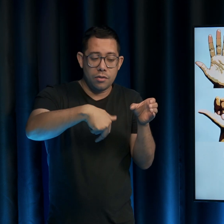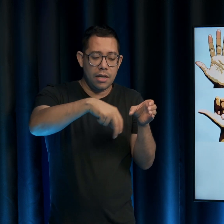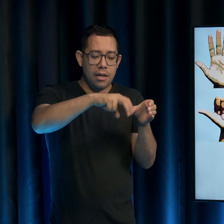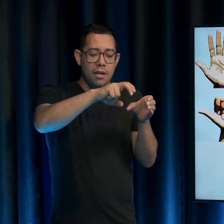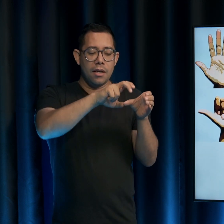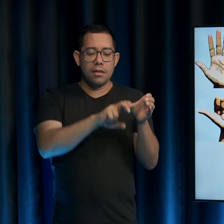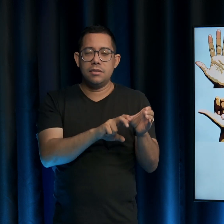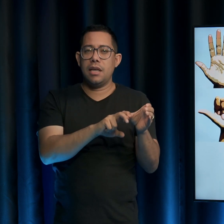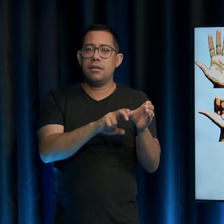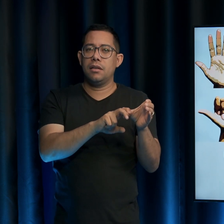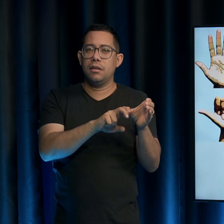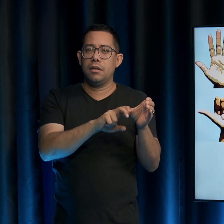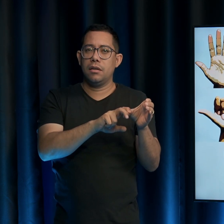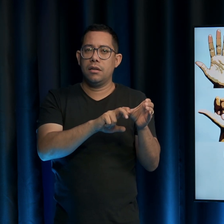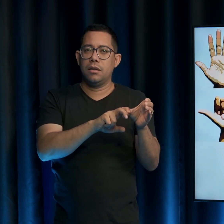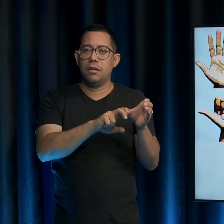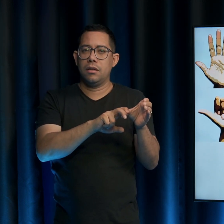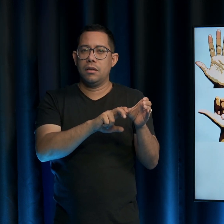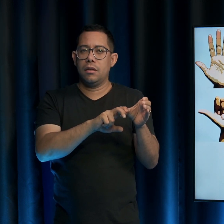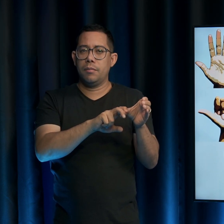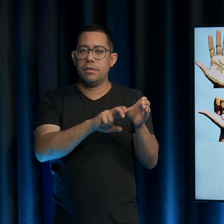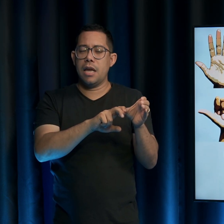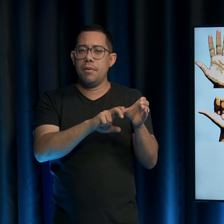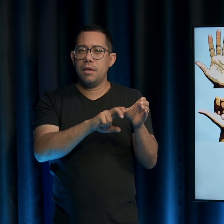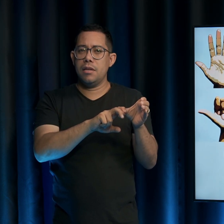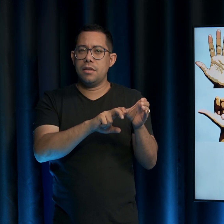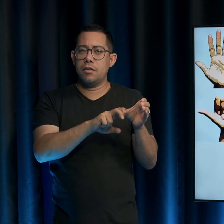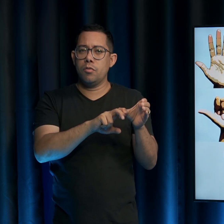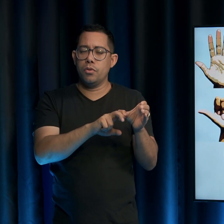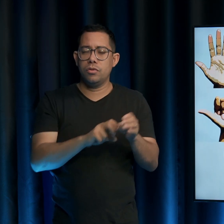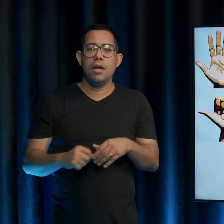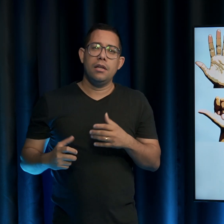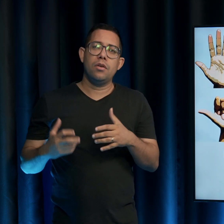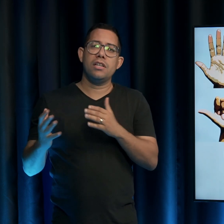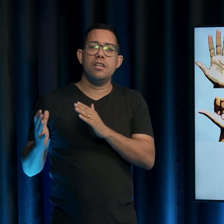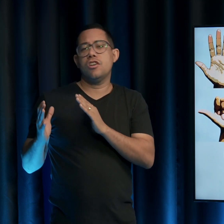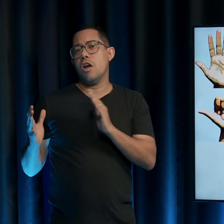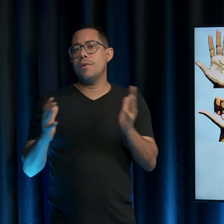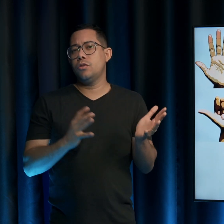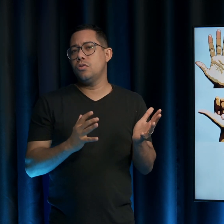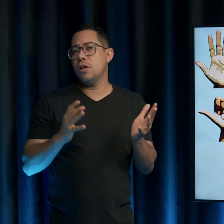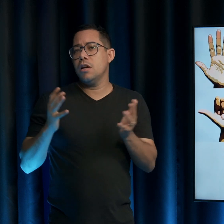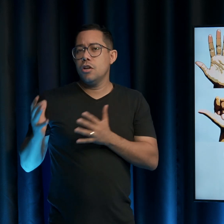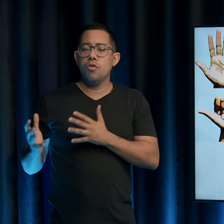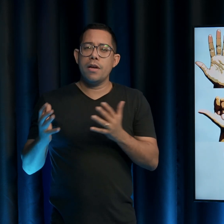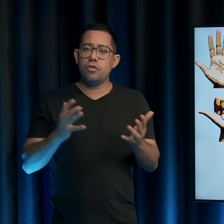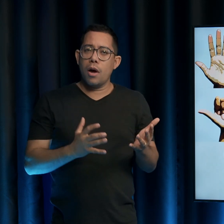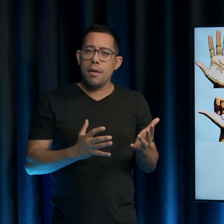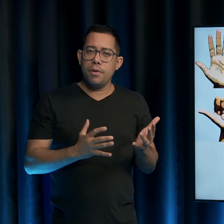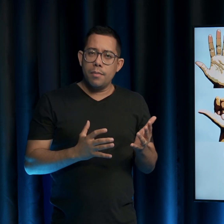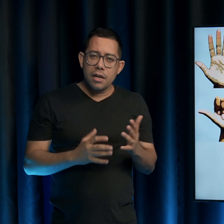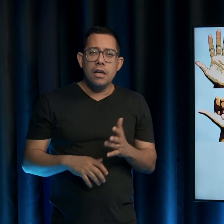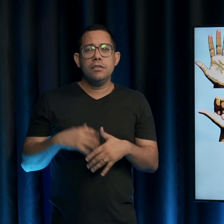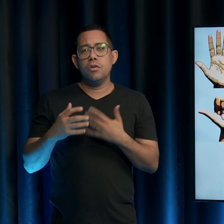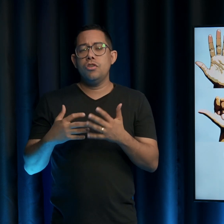ele senta. Percebe? Ele senta no poço. Então aqui já é uma estrutura de uma história bíblica. Você utilizou